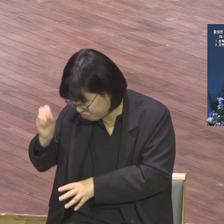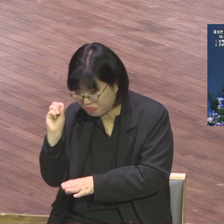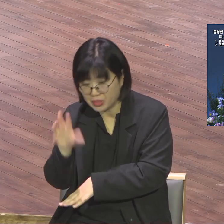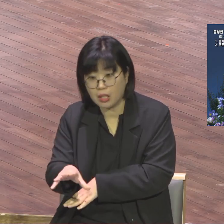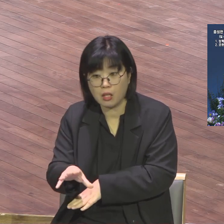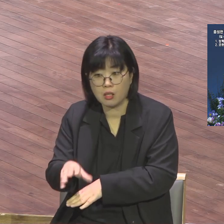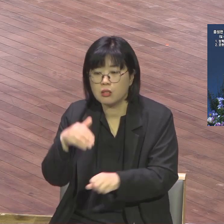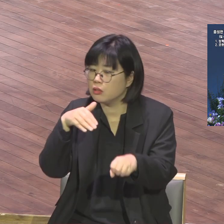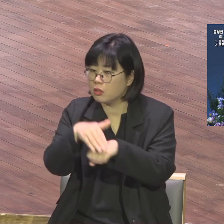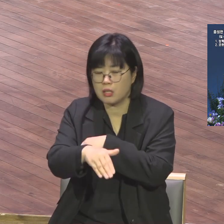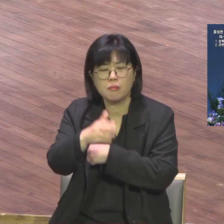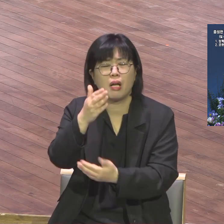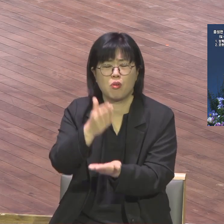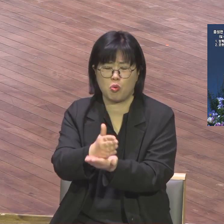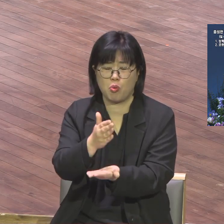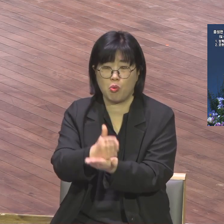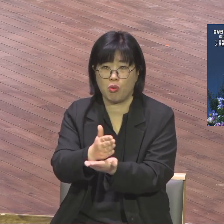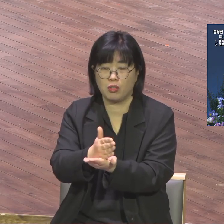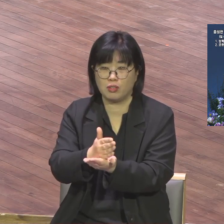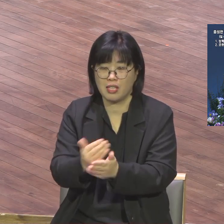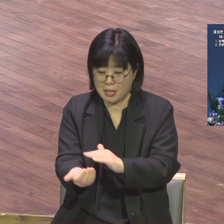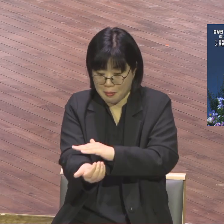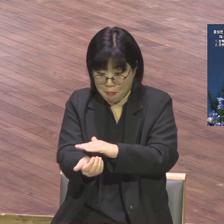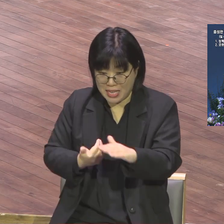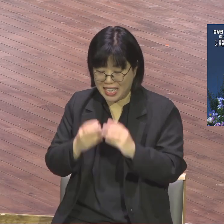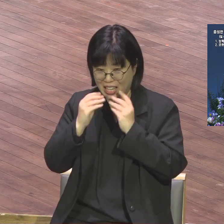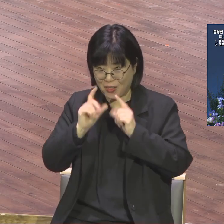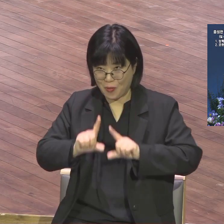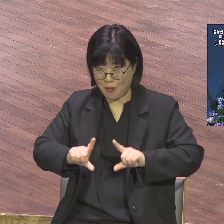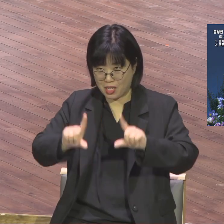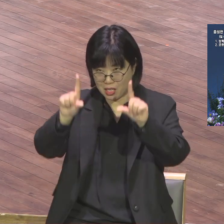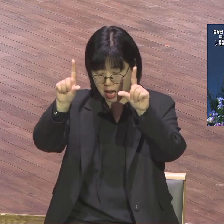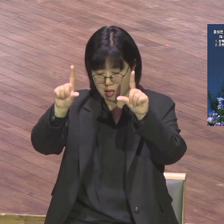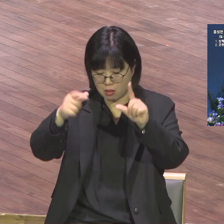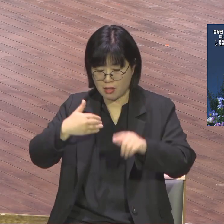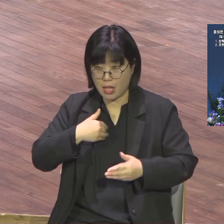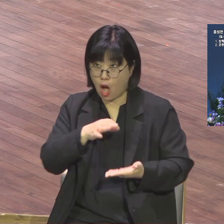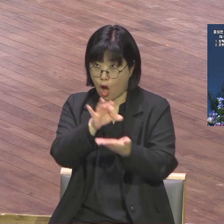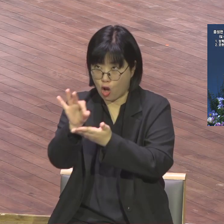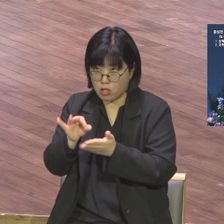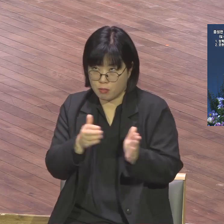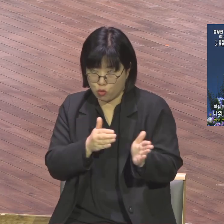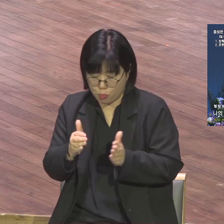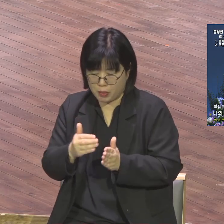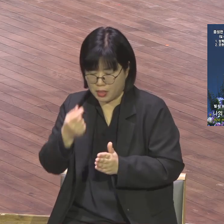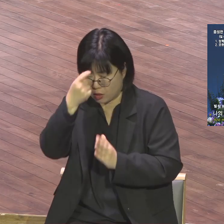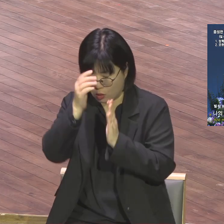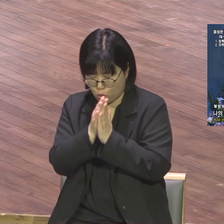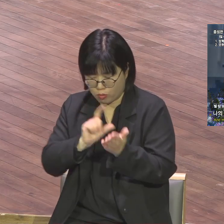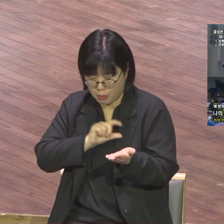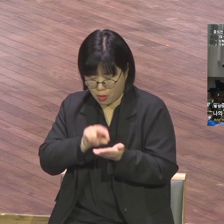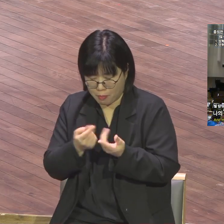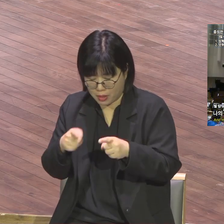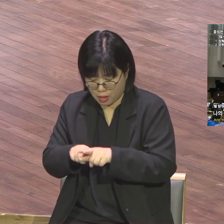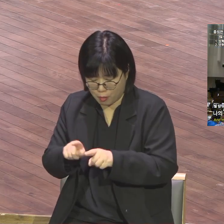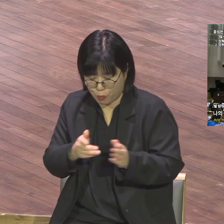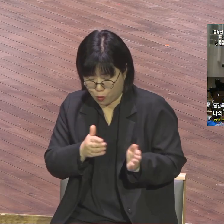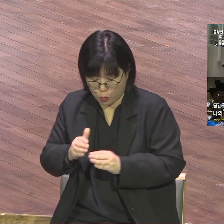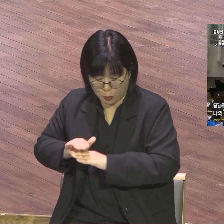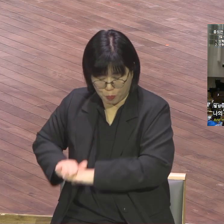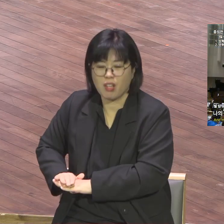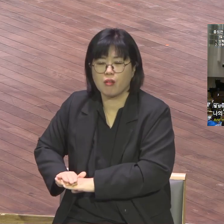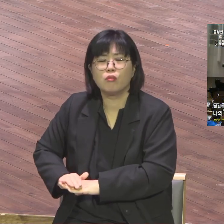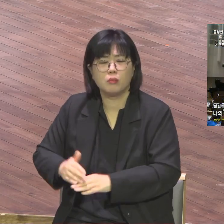억지로 하지 마라. 바울이 이야기입니다. 기쁨으로 감사함으로. 자 19절 보세요. 나의